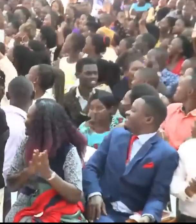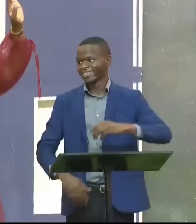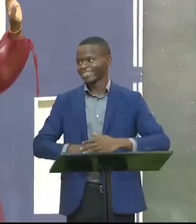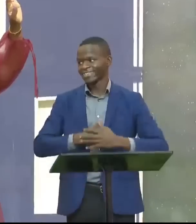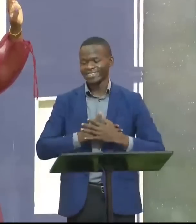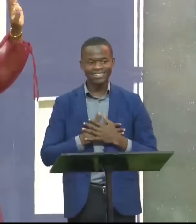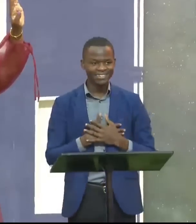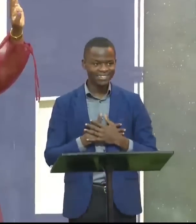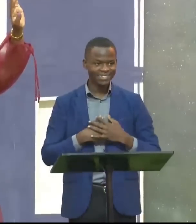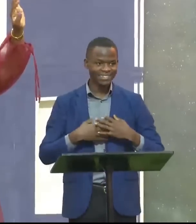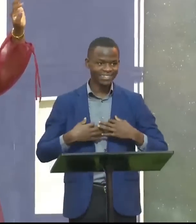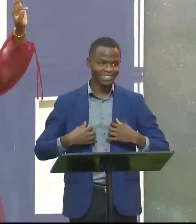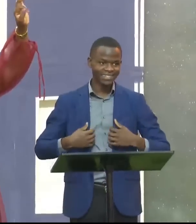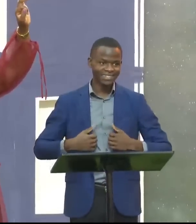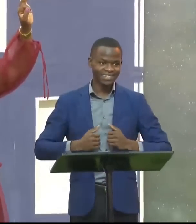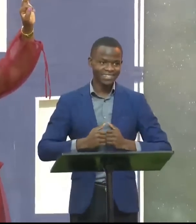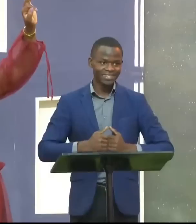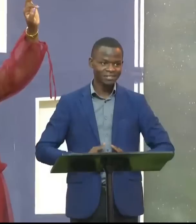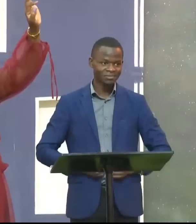Mama wange!